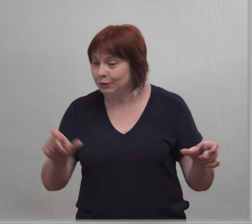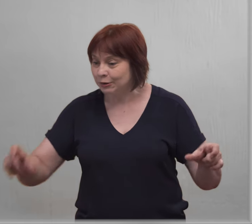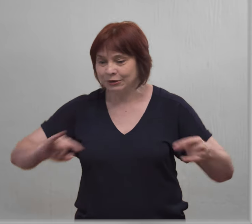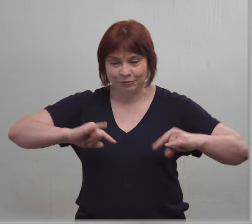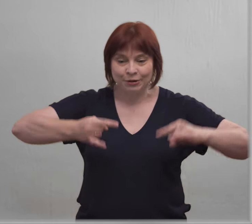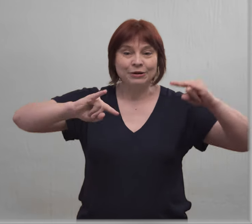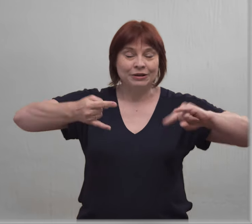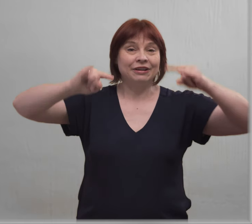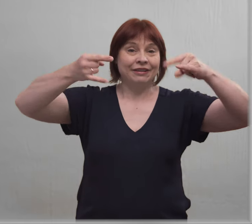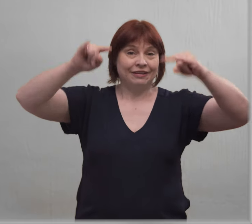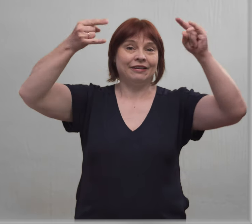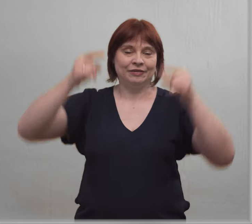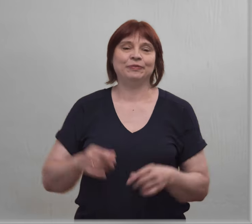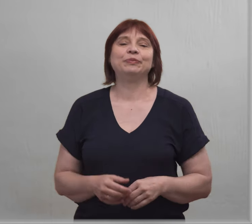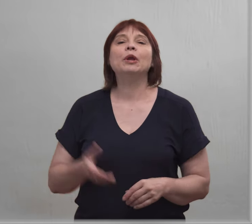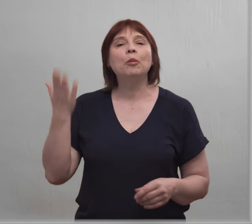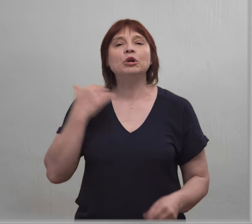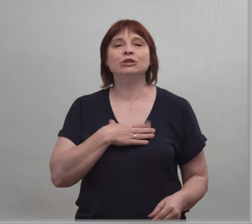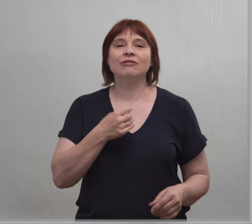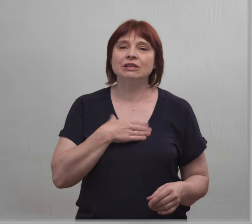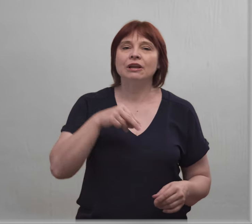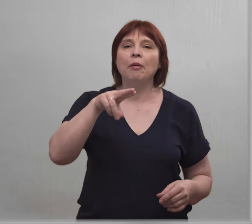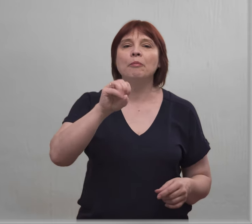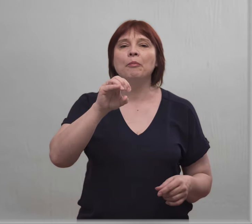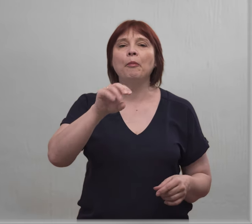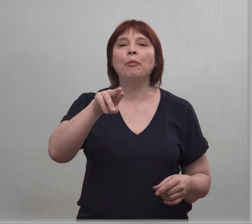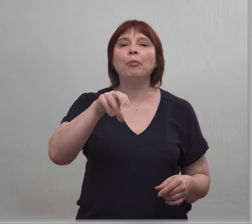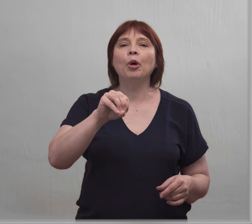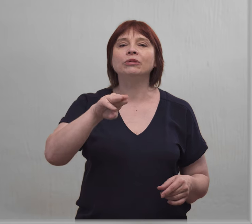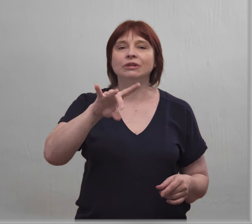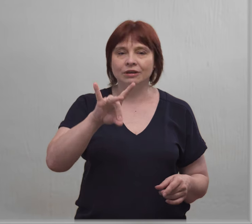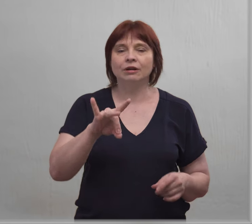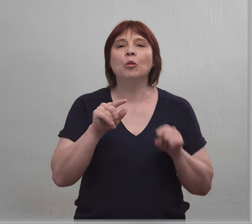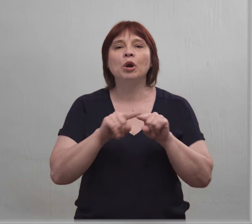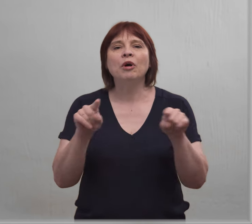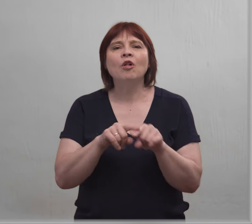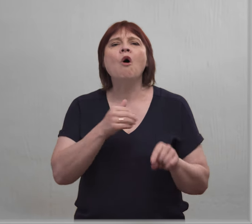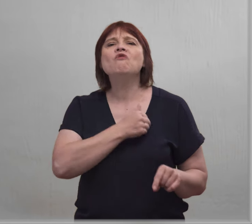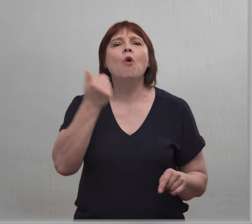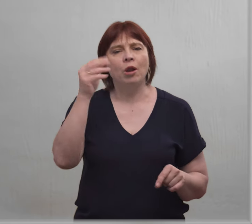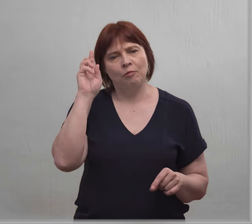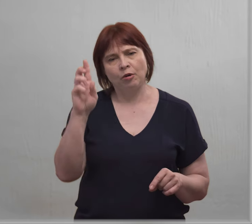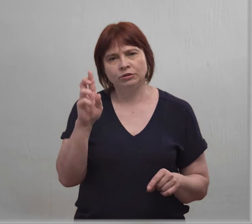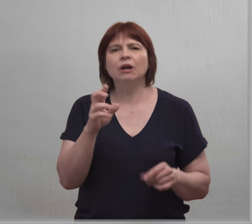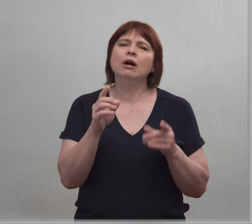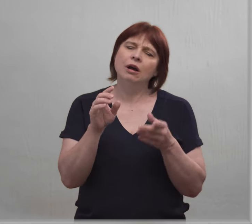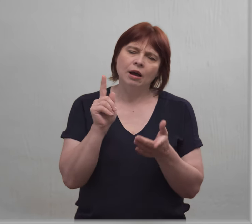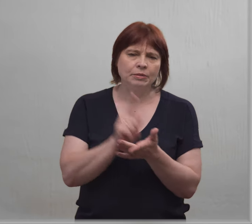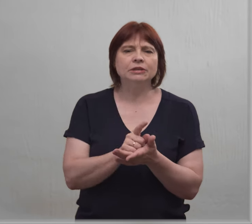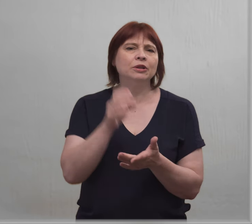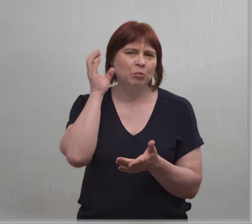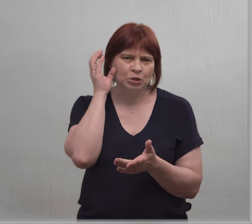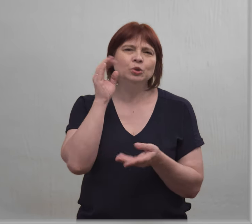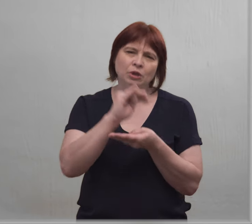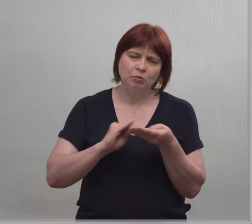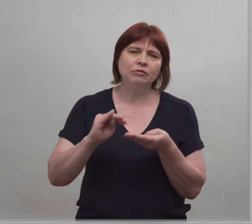прошлое воскресенье пастор Петр проповедовал потрясающую проповедь о воле Божьей. Если ты не был, обязательно на YouTube-странице нашей церкви